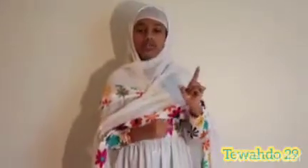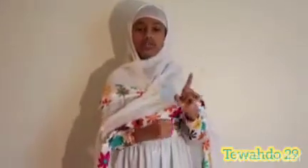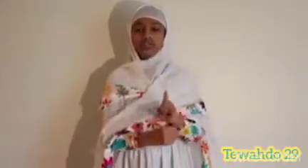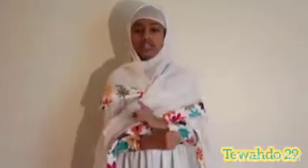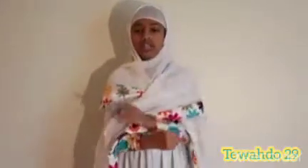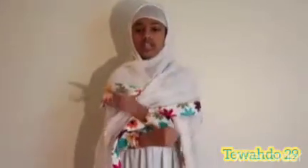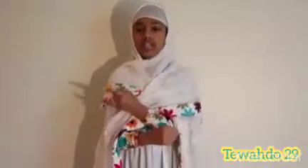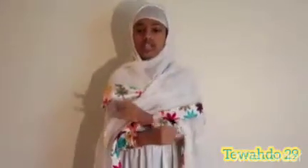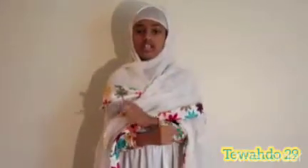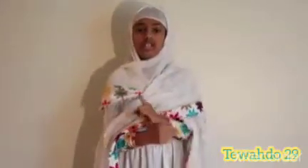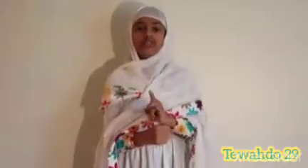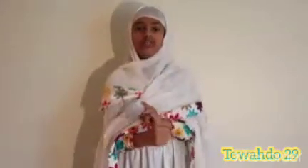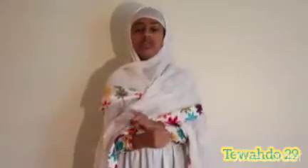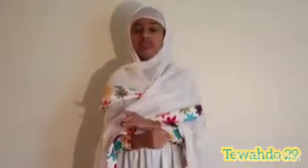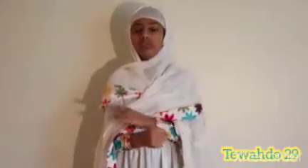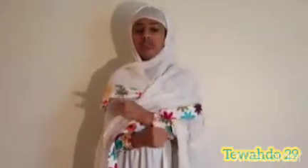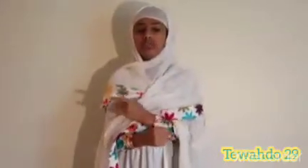እያሉ ዘመሩ